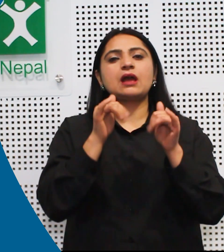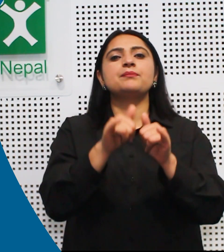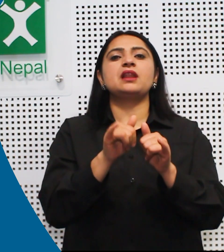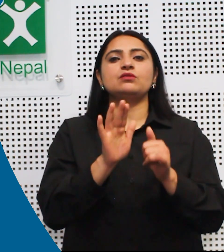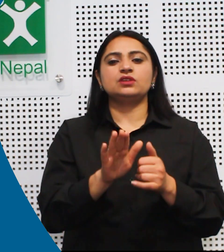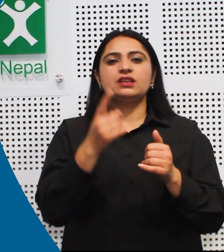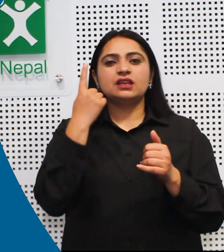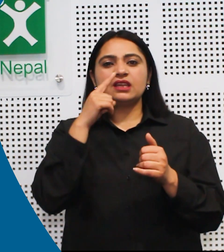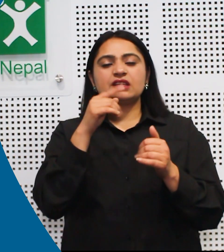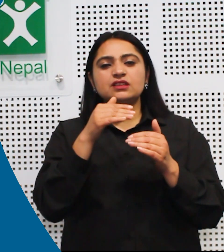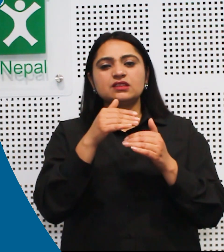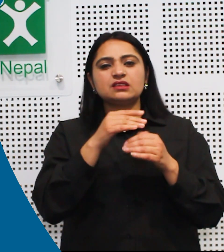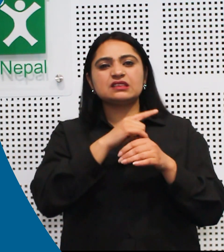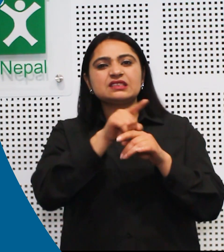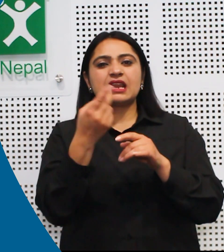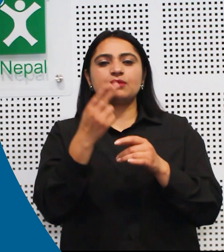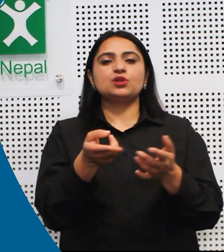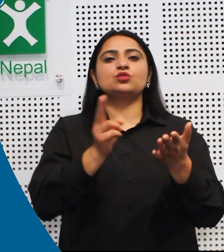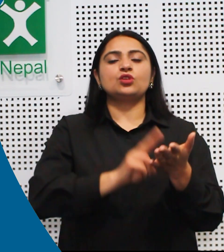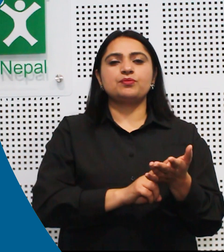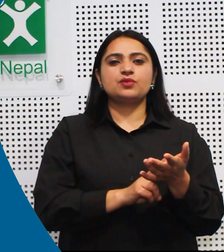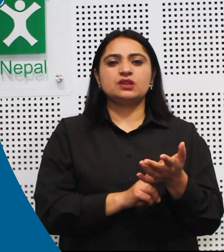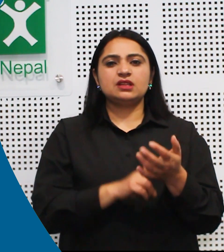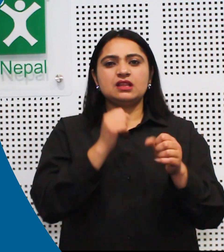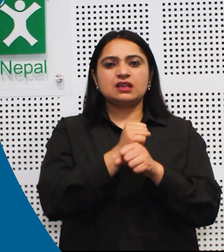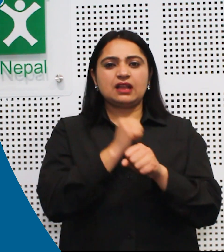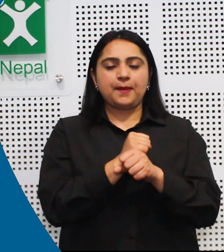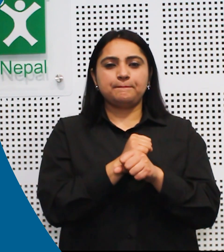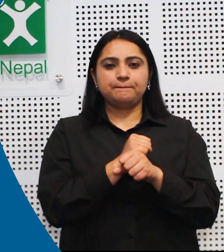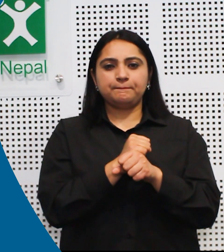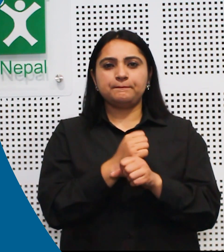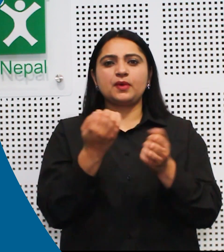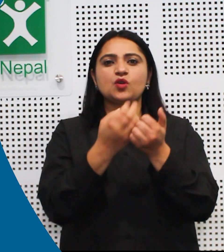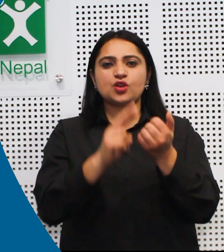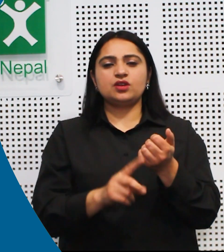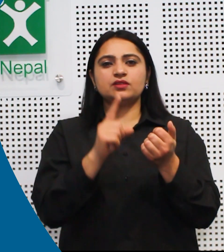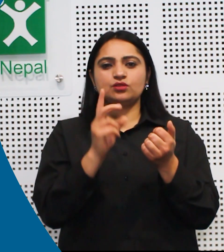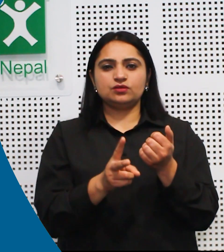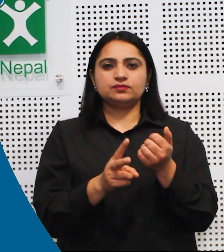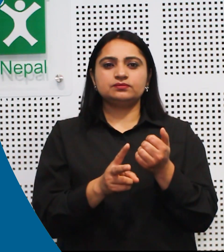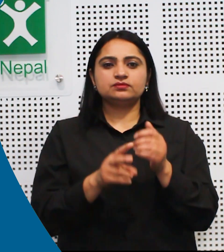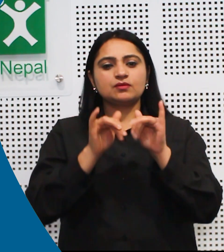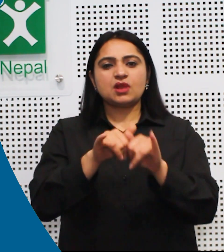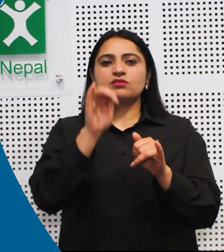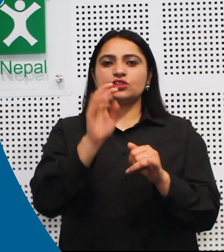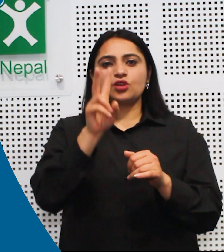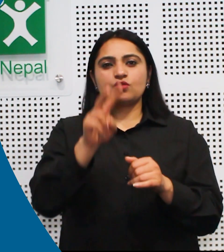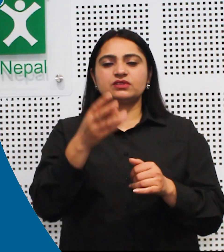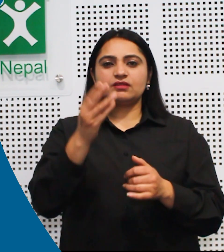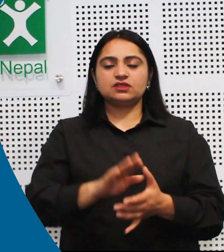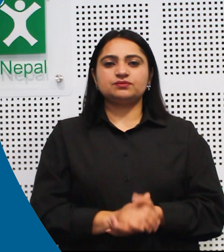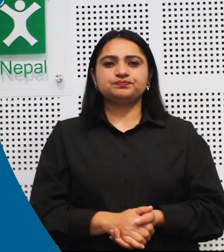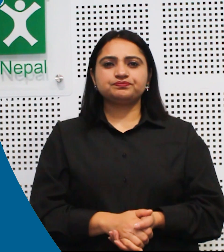अब 1 दिन पछाडि गयो भने पनि अलि थप होइन गृहकार्य एक्सर्साइज गरेर त्यो टाइमलाई चाहिँ अगाडि मिलाउन सक्ने स्थितिहरू हुन्छ